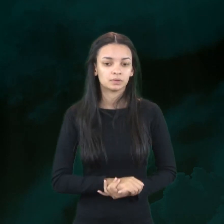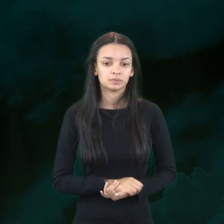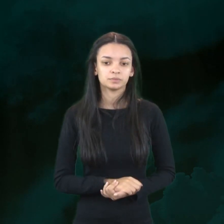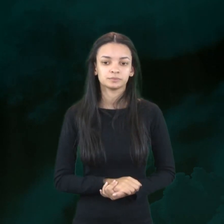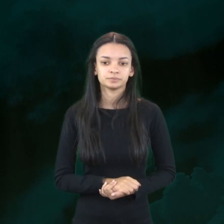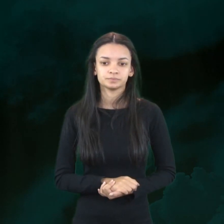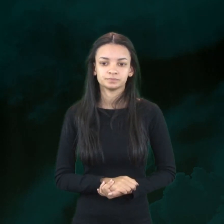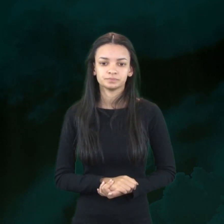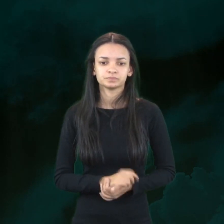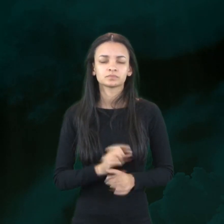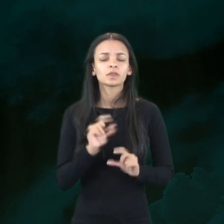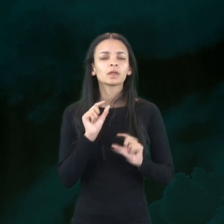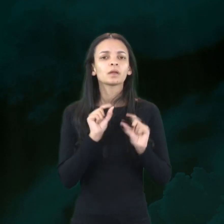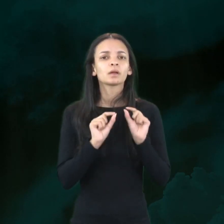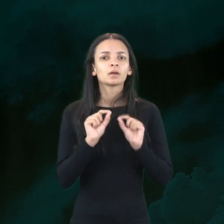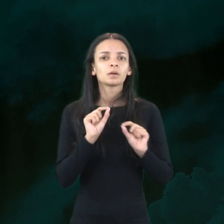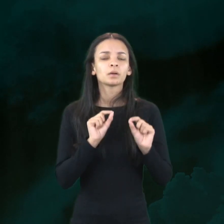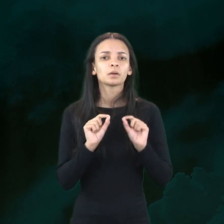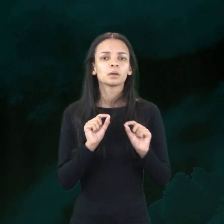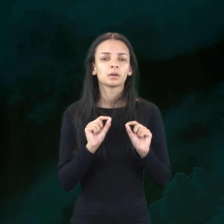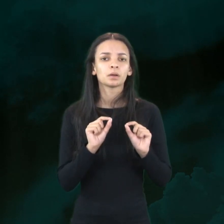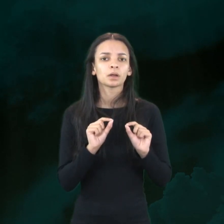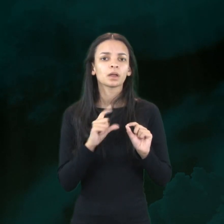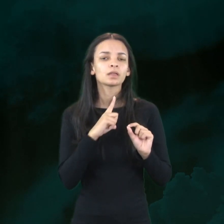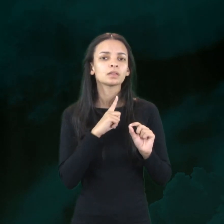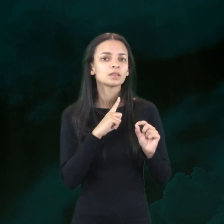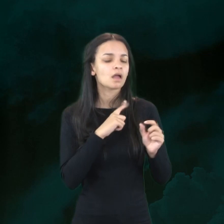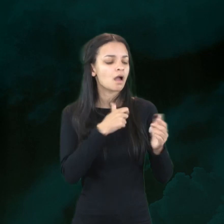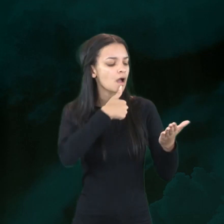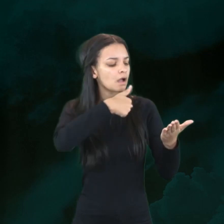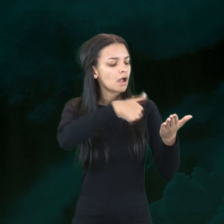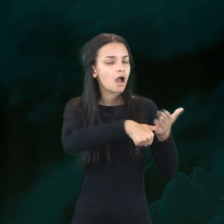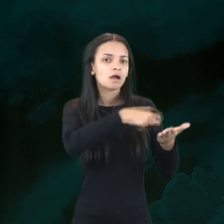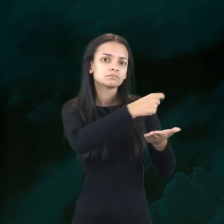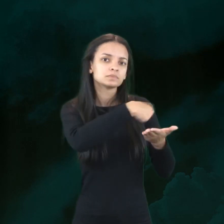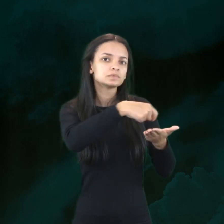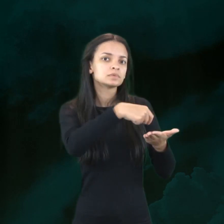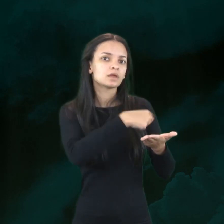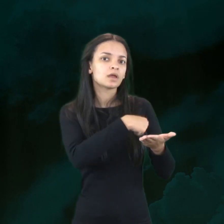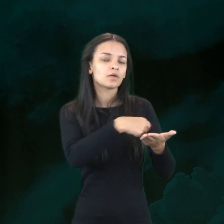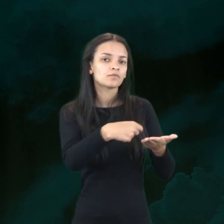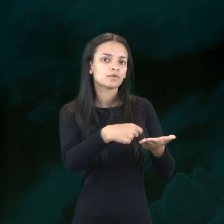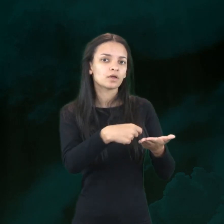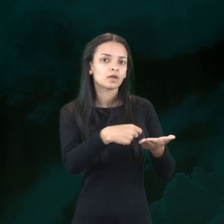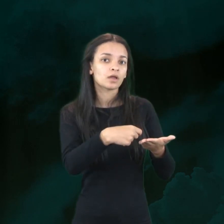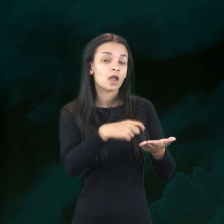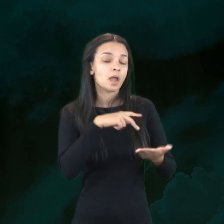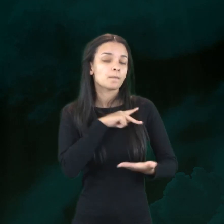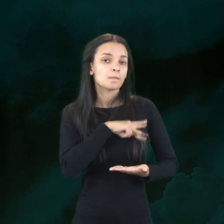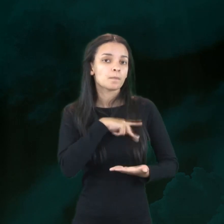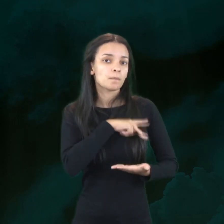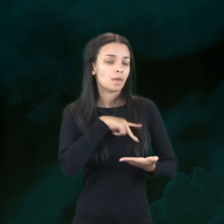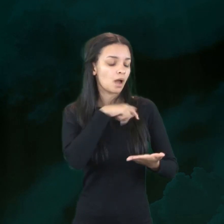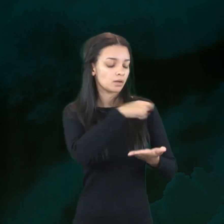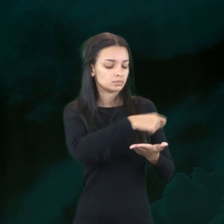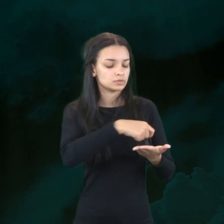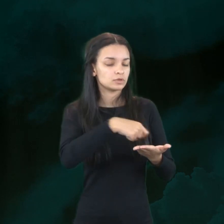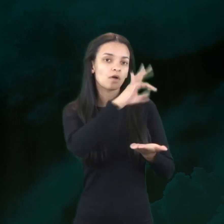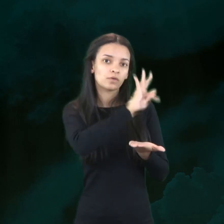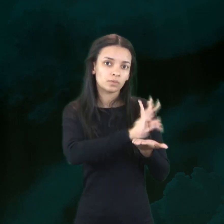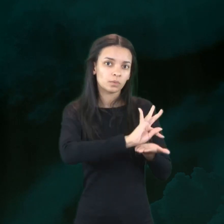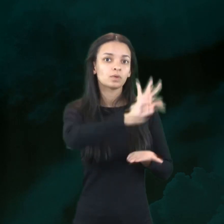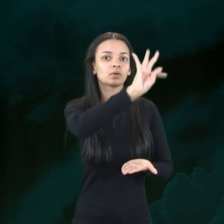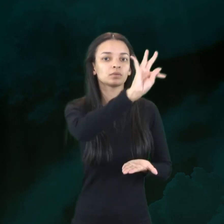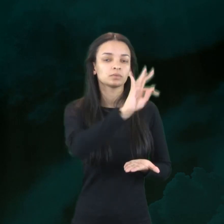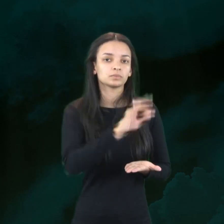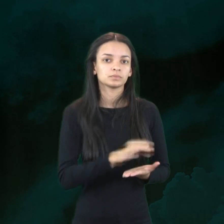a primeira carta de Paulo aos Tessalonicenses. Eu coloquei em 14 itens. E esses